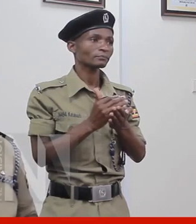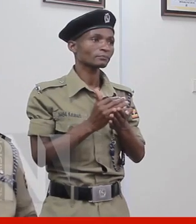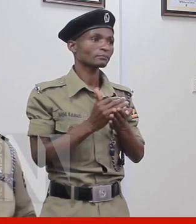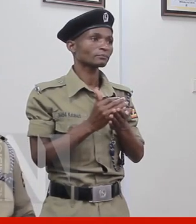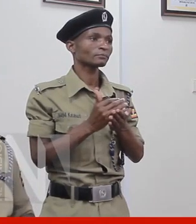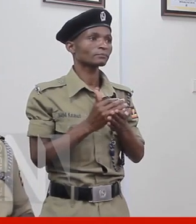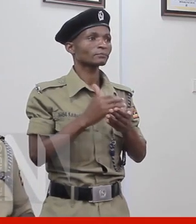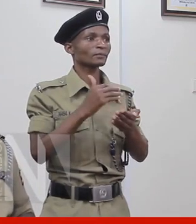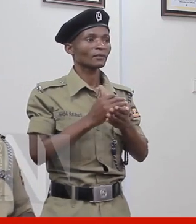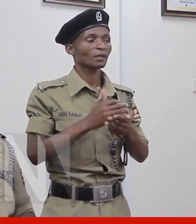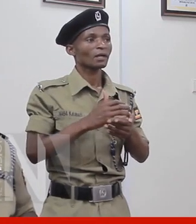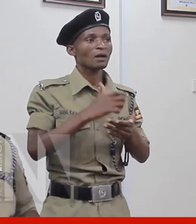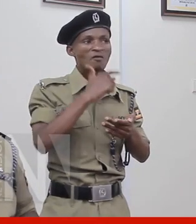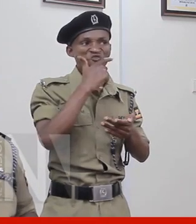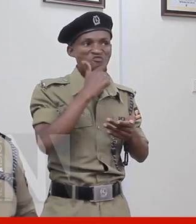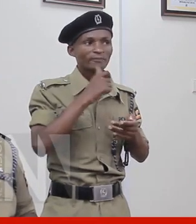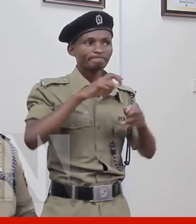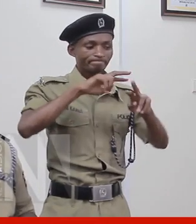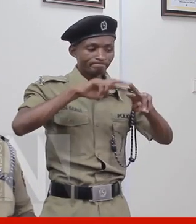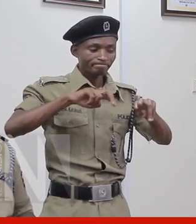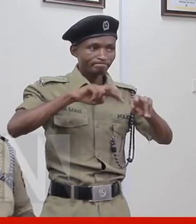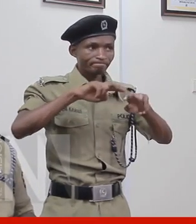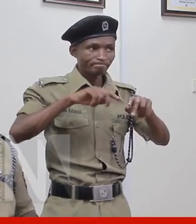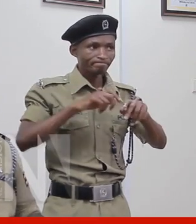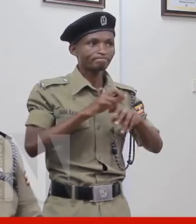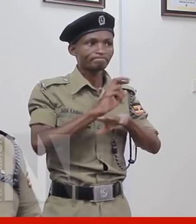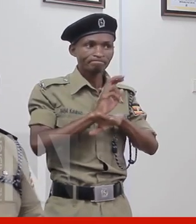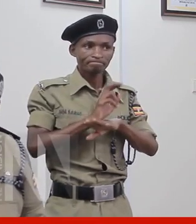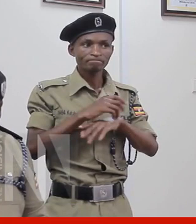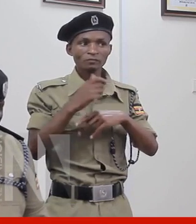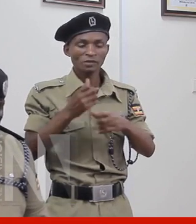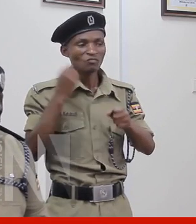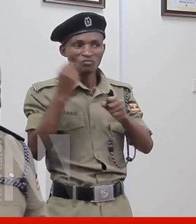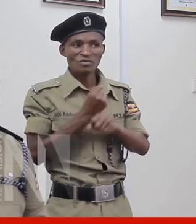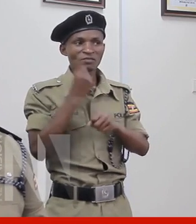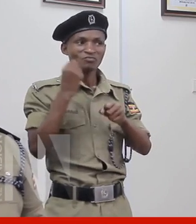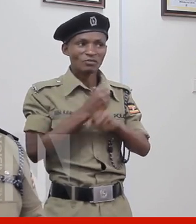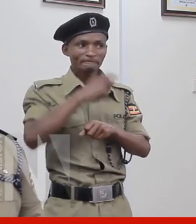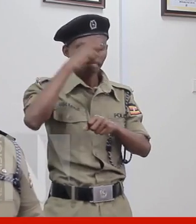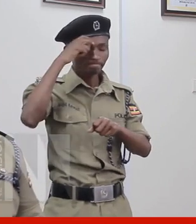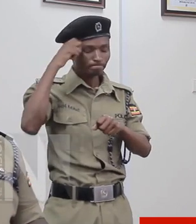Directorate ya Crime Intelligence yakoze kutawera era